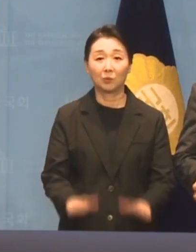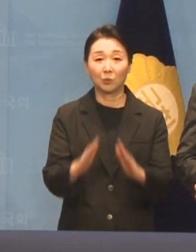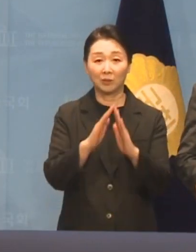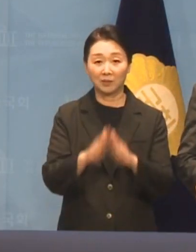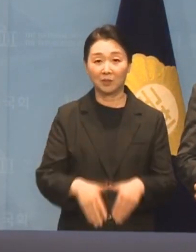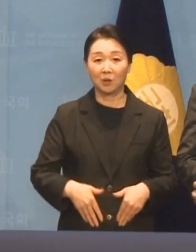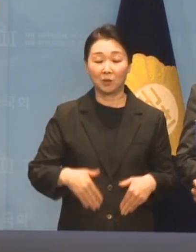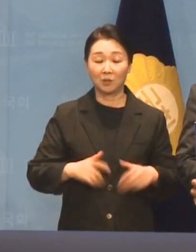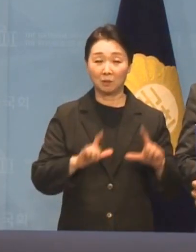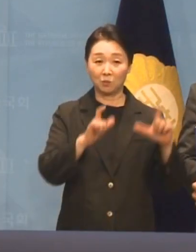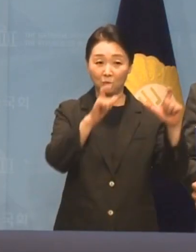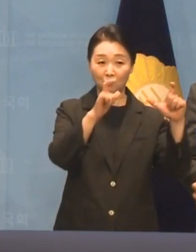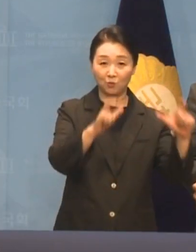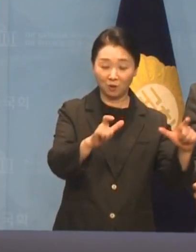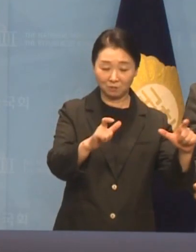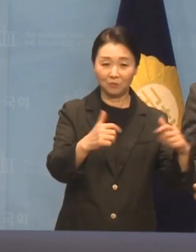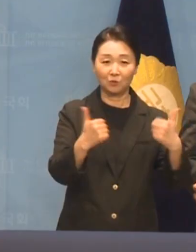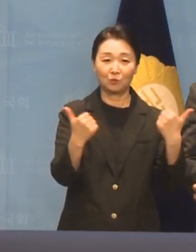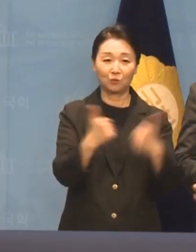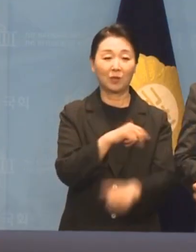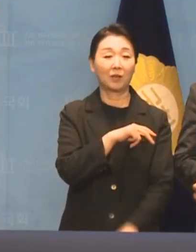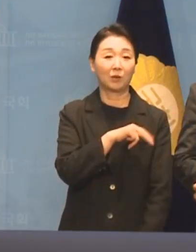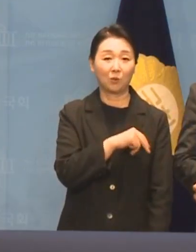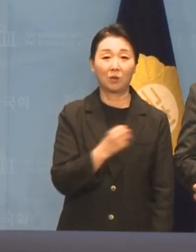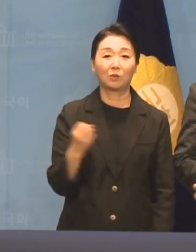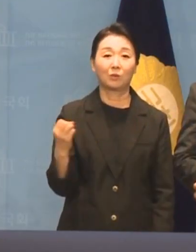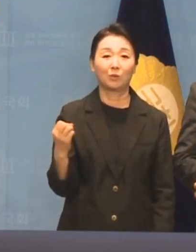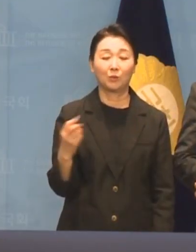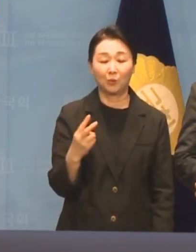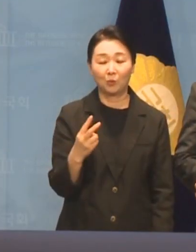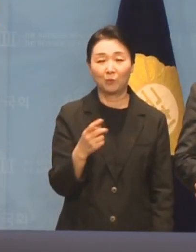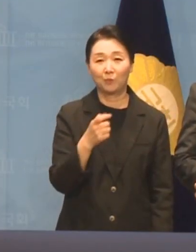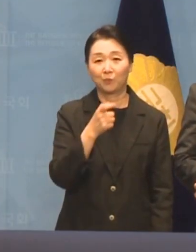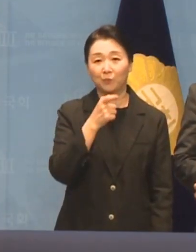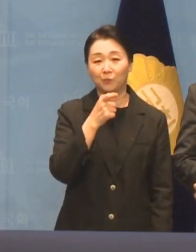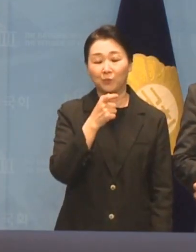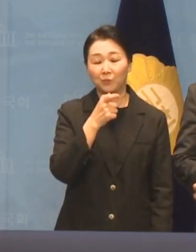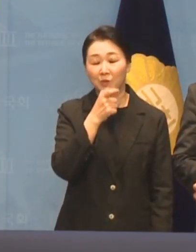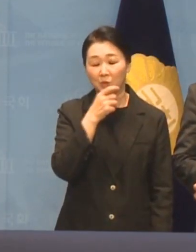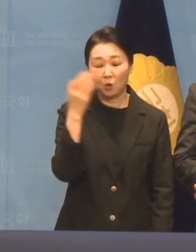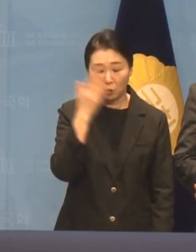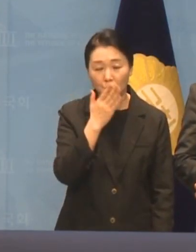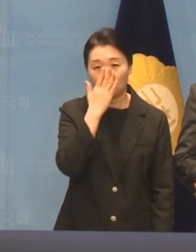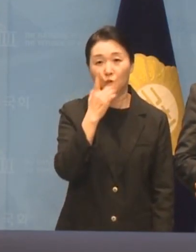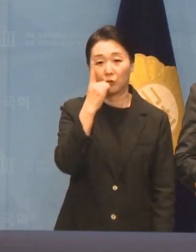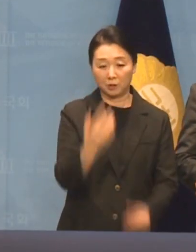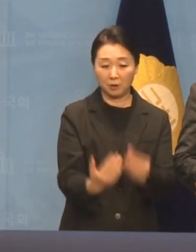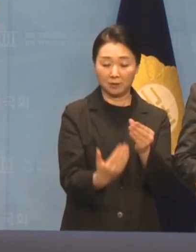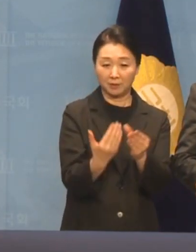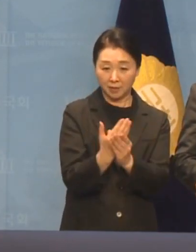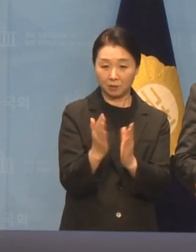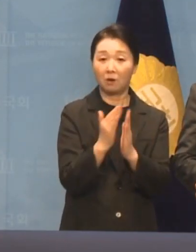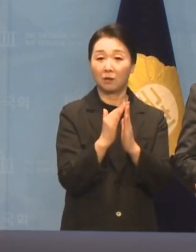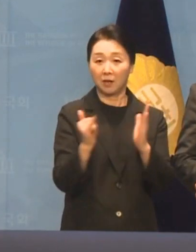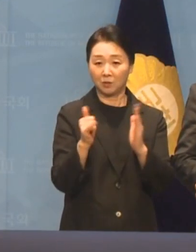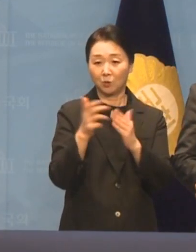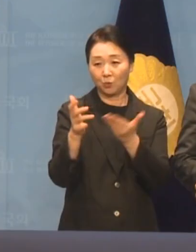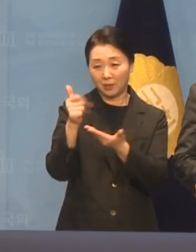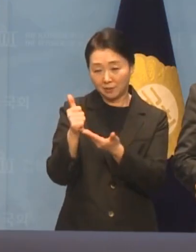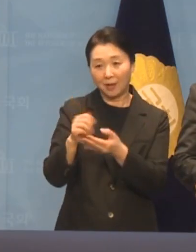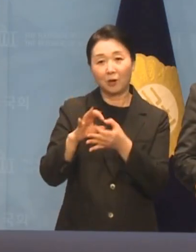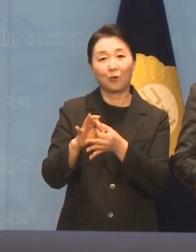전남 동북권 지역 국회의원들과 여순 사건 유족회 회장님들 또 관련자들이